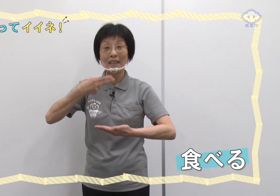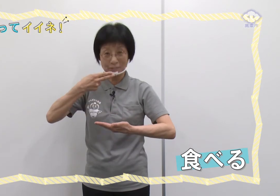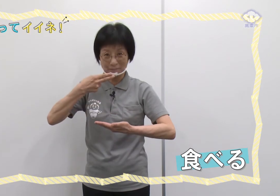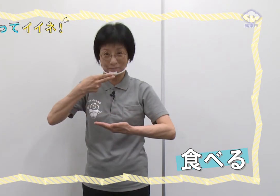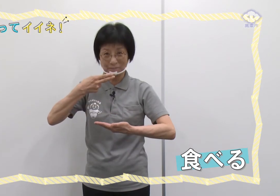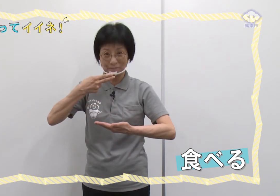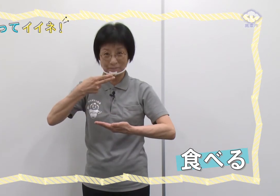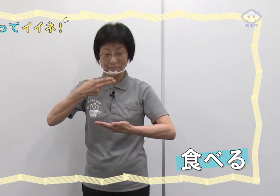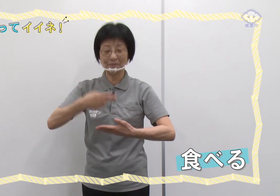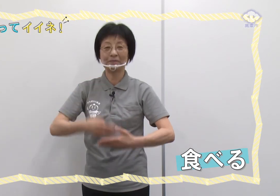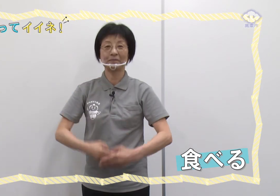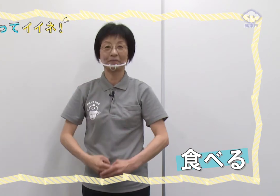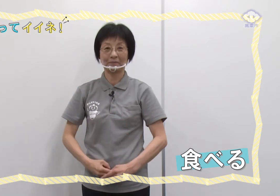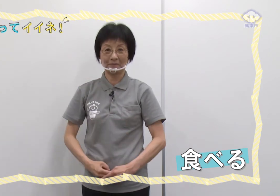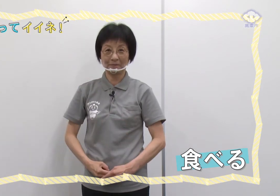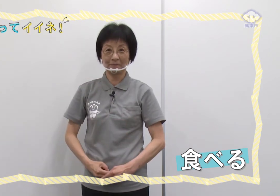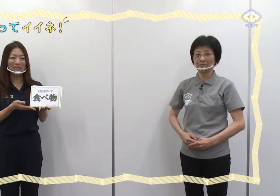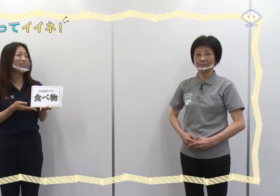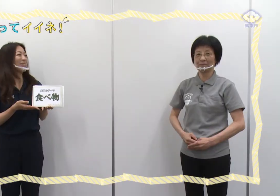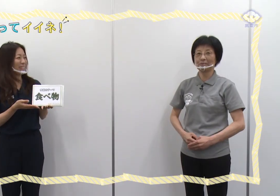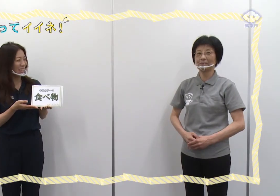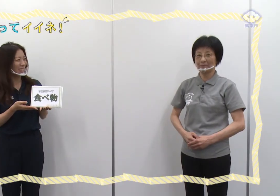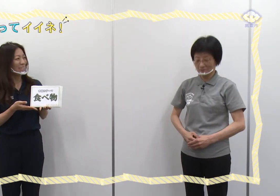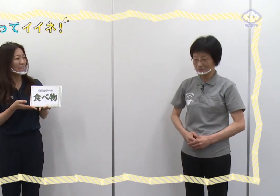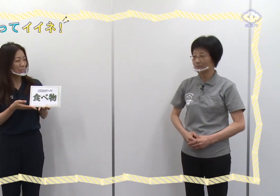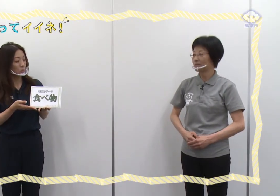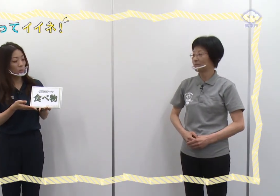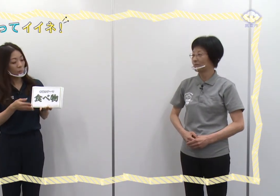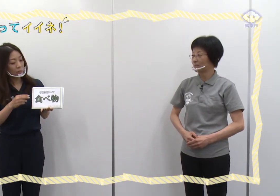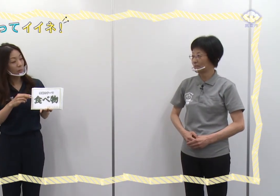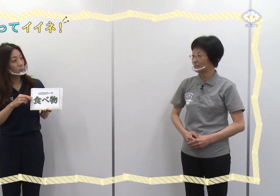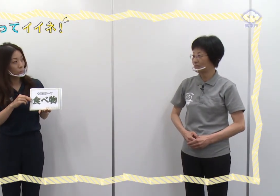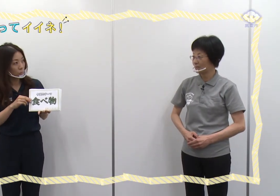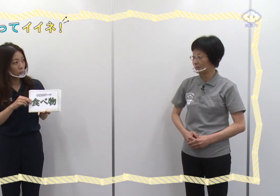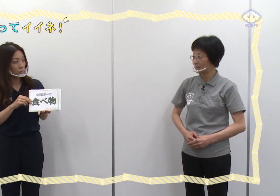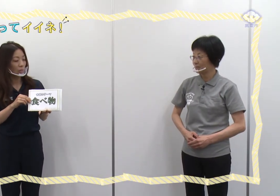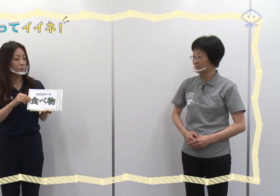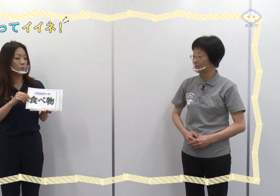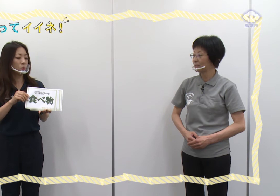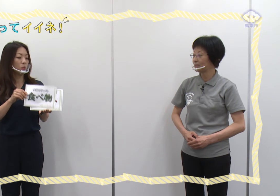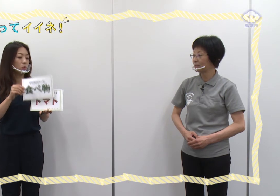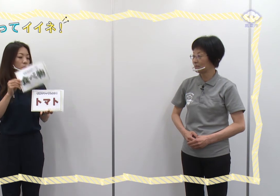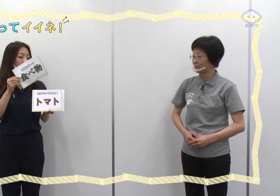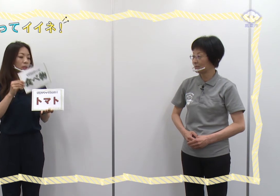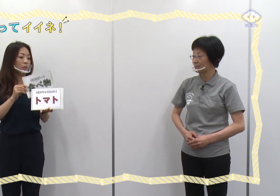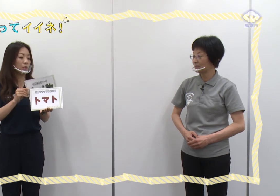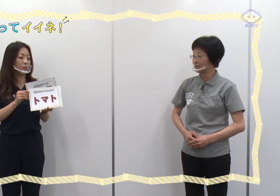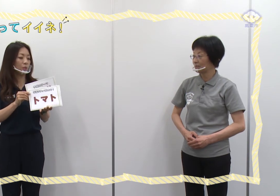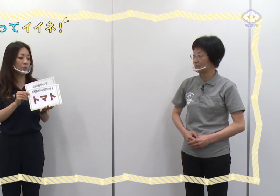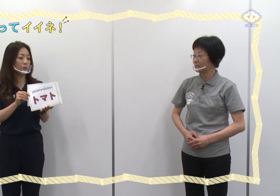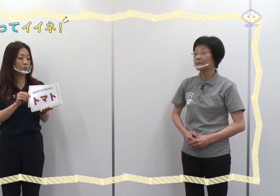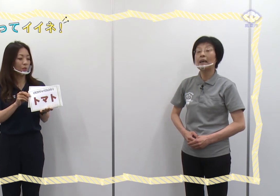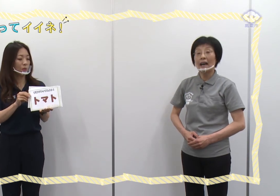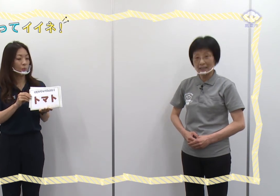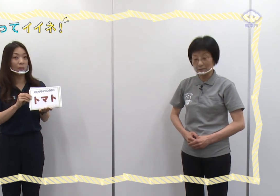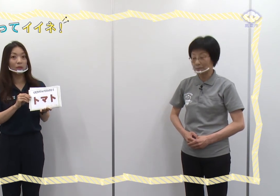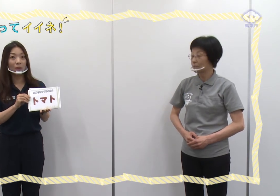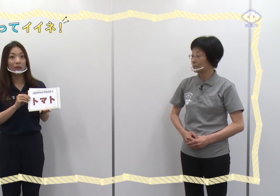る、 そうでしたね。それでは早速食べ物を手話でやっていきますが、はい、まずは